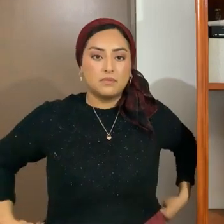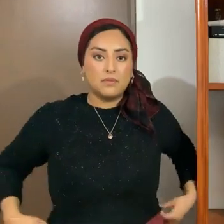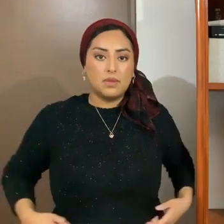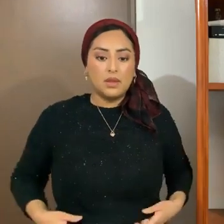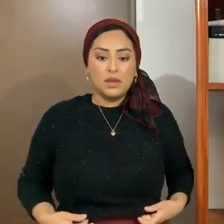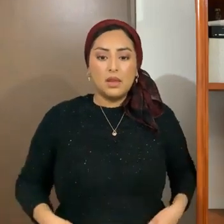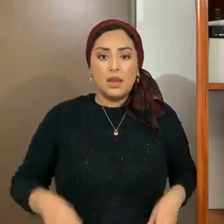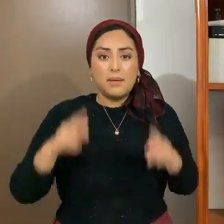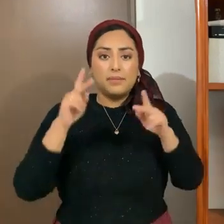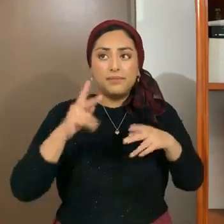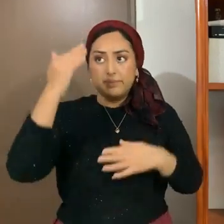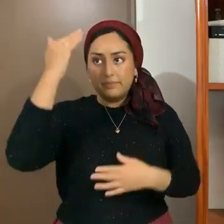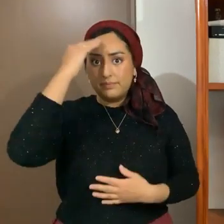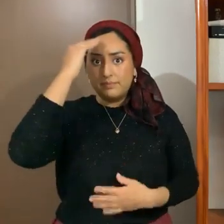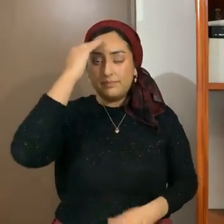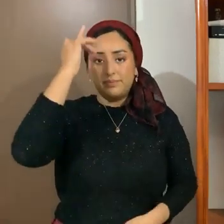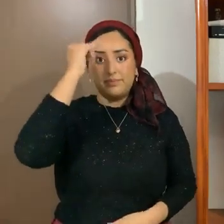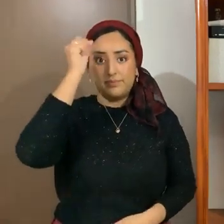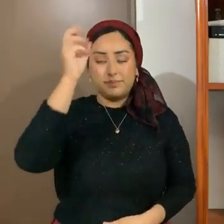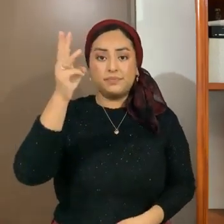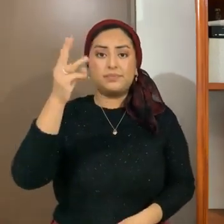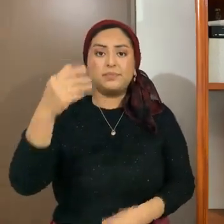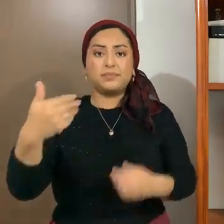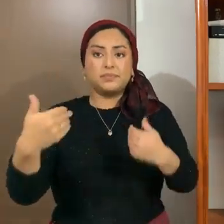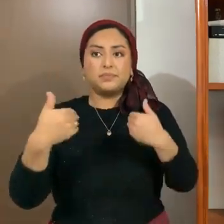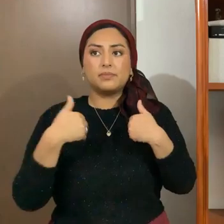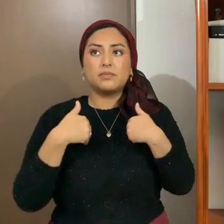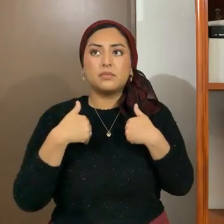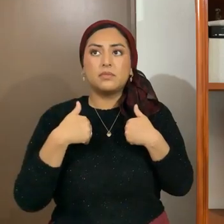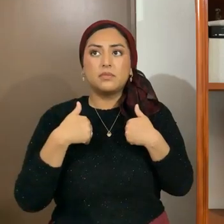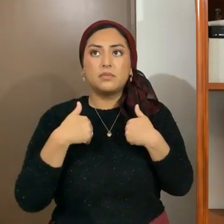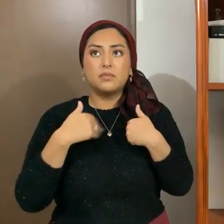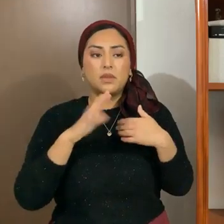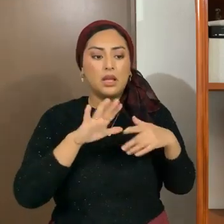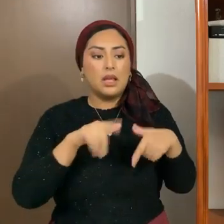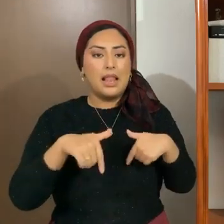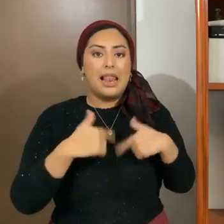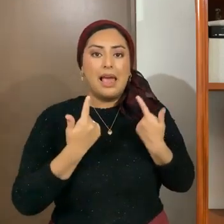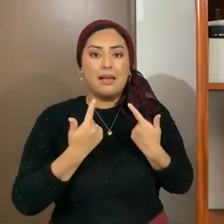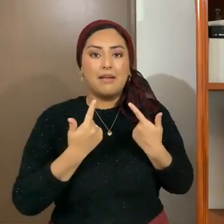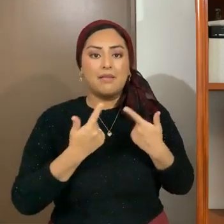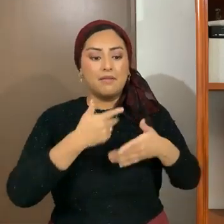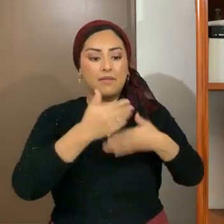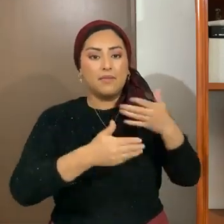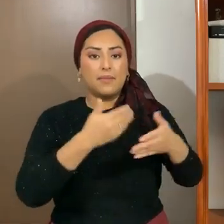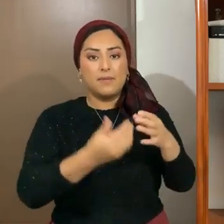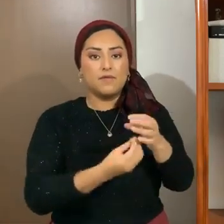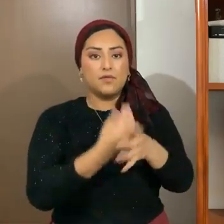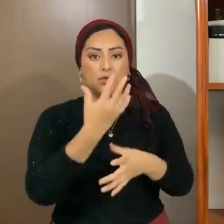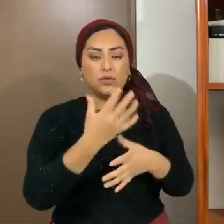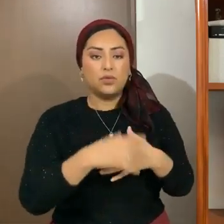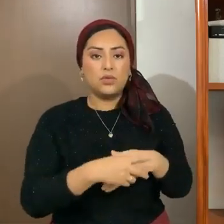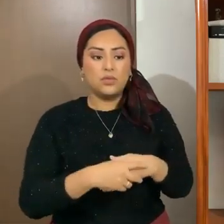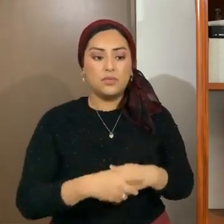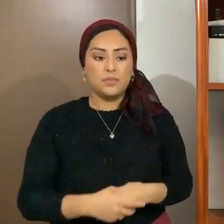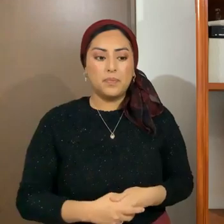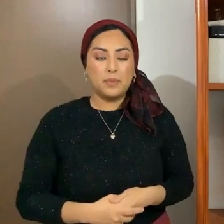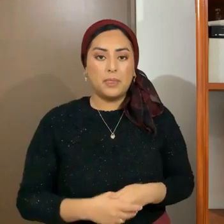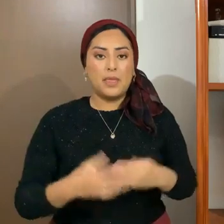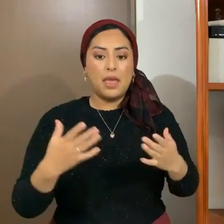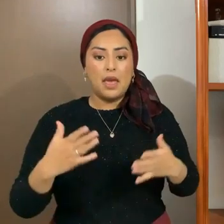Yahshua, que le ama, que le teme, tiene una consecuencia en su vida. ¿Cuáles son esas consecuencias? Los frutos. ¿Cuáles